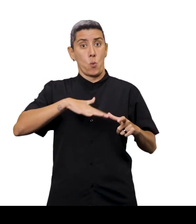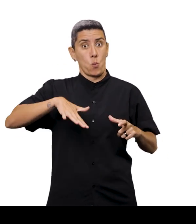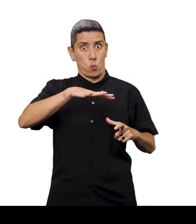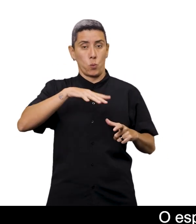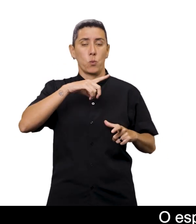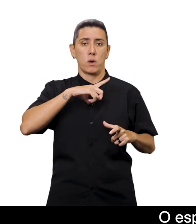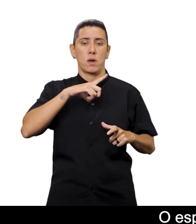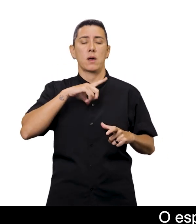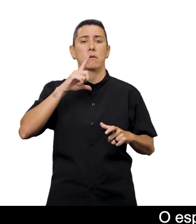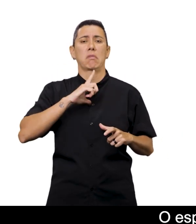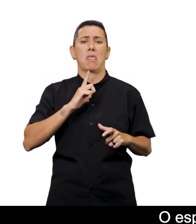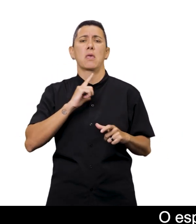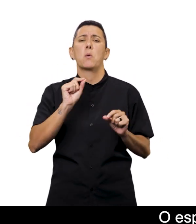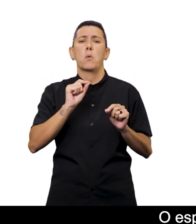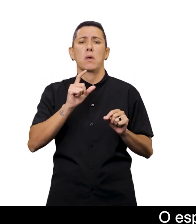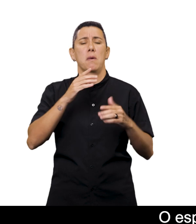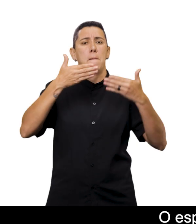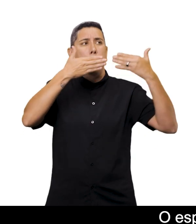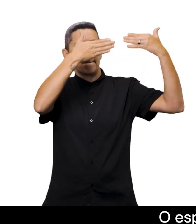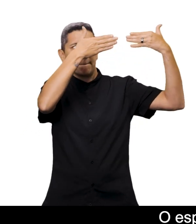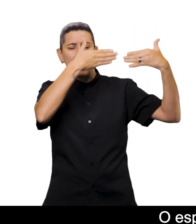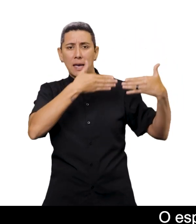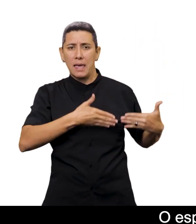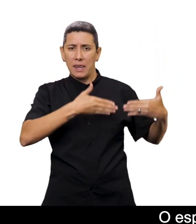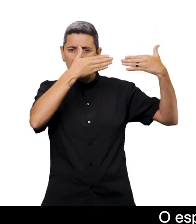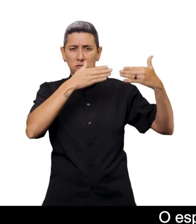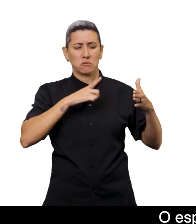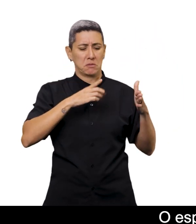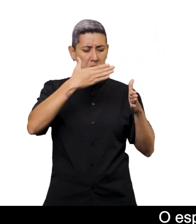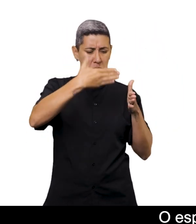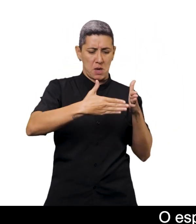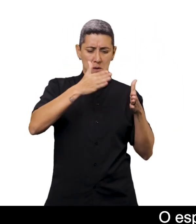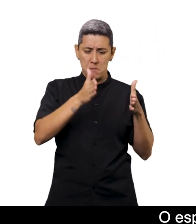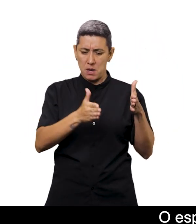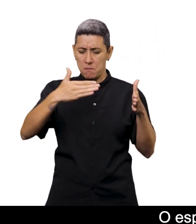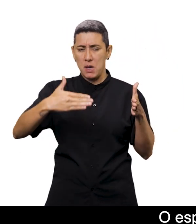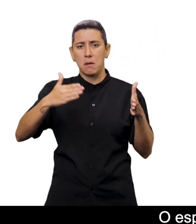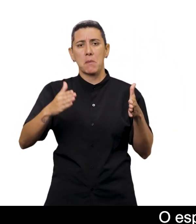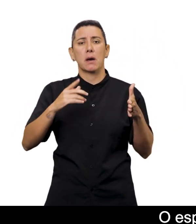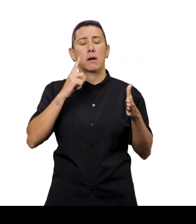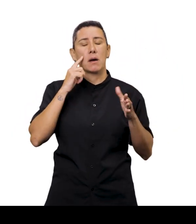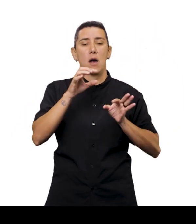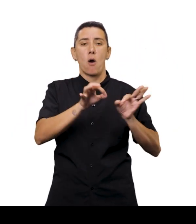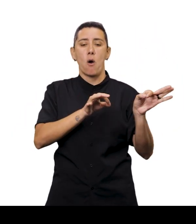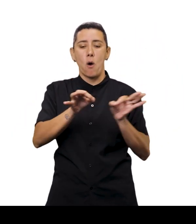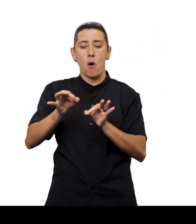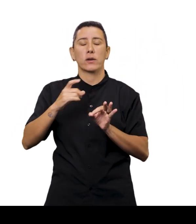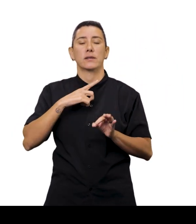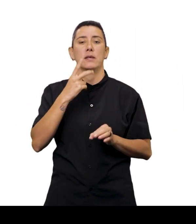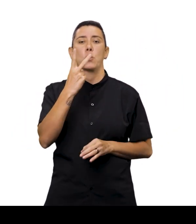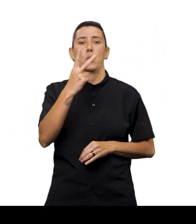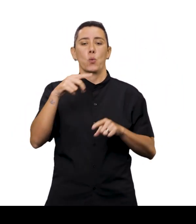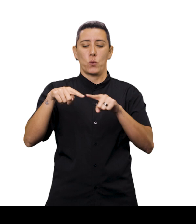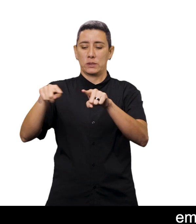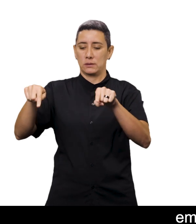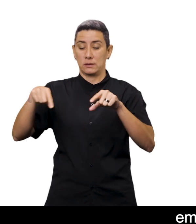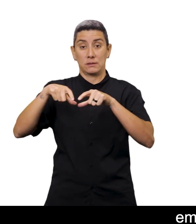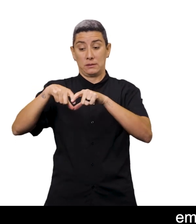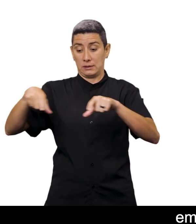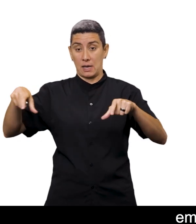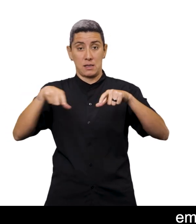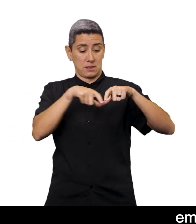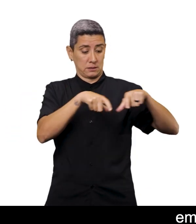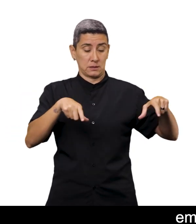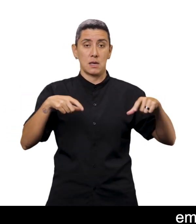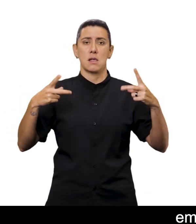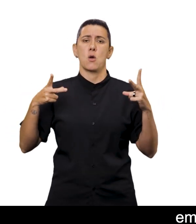do MASP. O espaço expositivo é composto por paredes que delimitam e organizam a mostra em